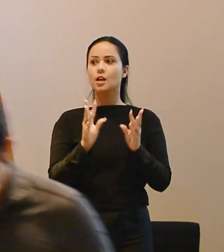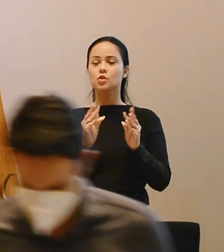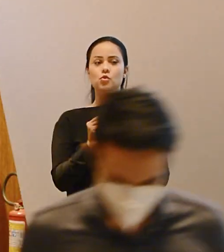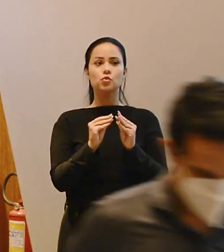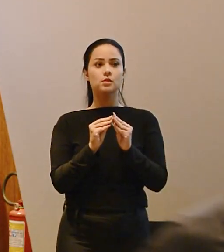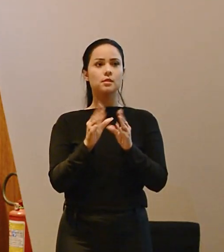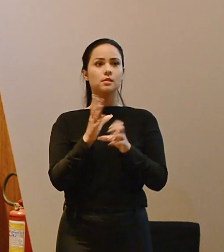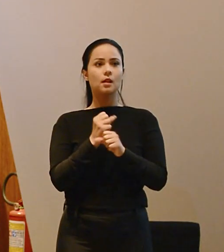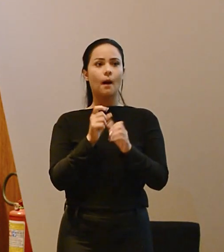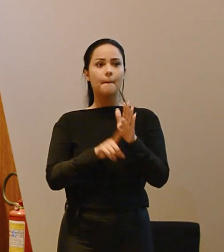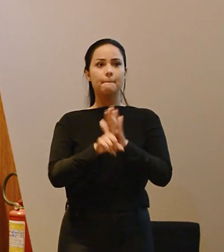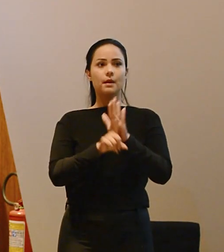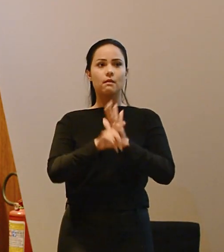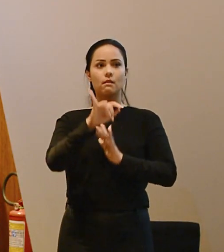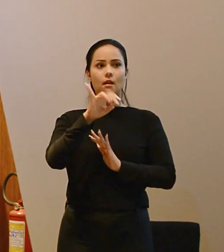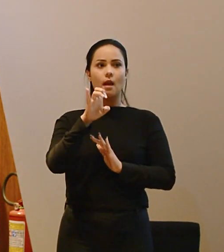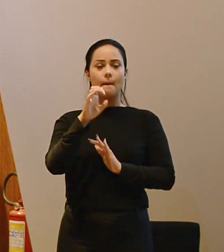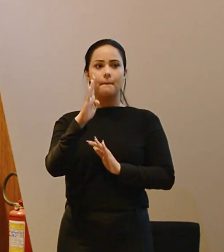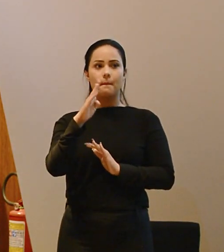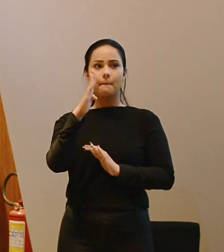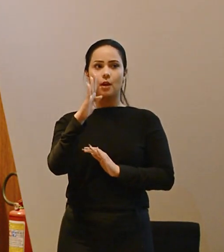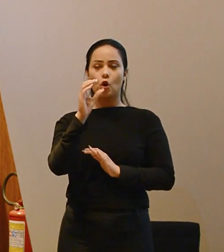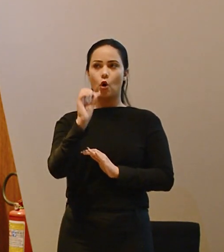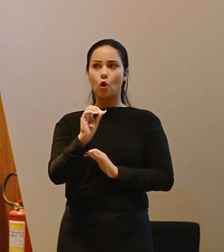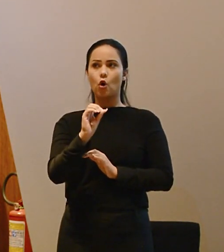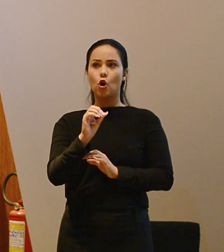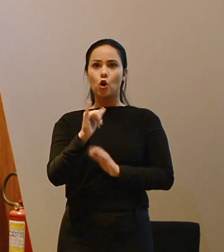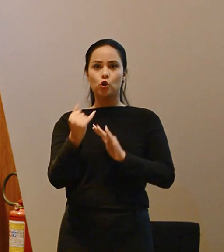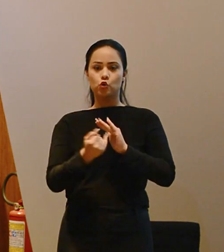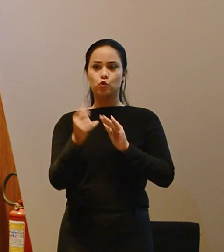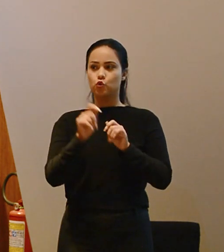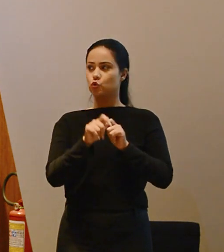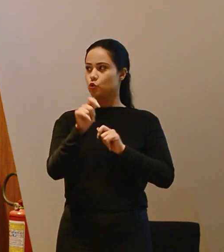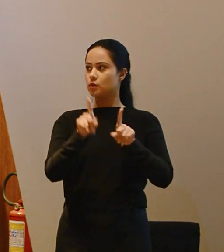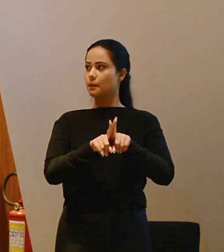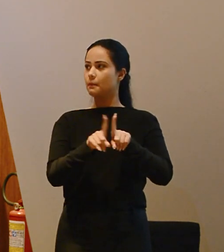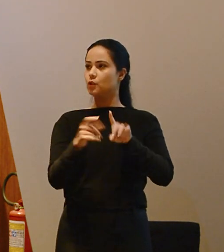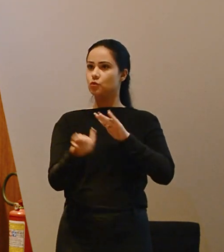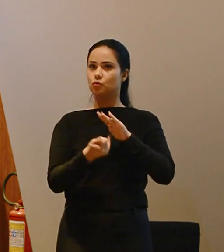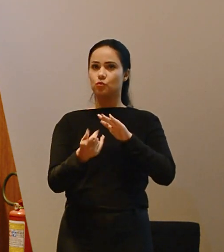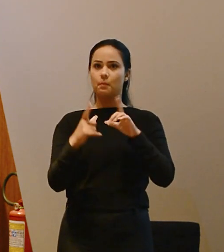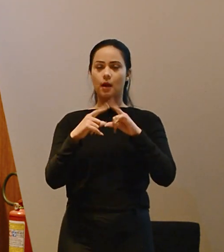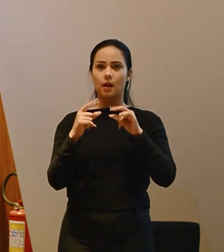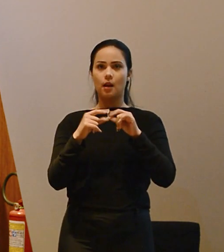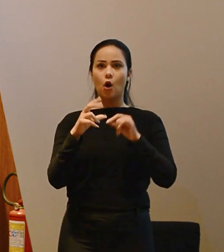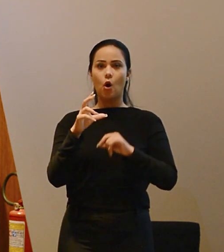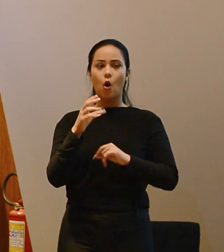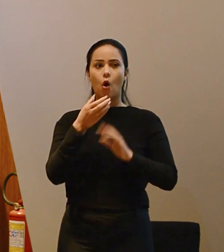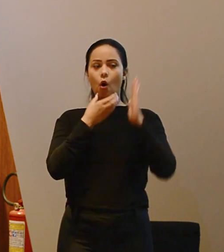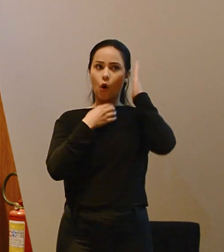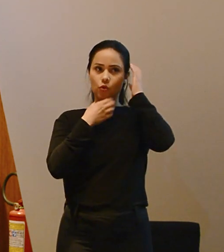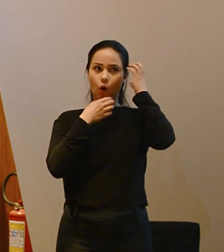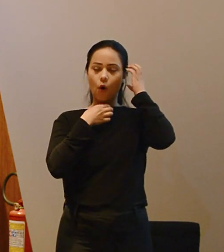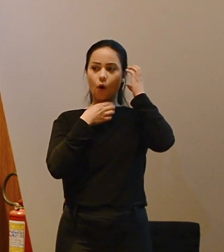resultados de pesquisas do IEP-IBO, Instituto de Extensão, e pesquisa do Instituto Brasileiro de Otorrino. Quem vai